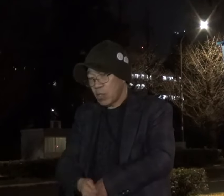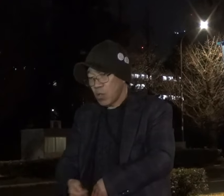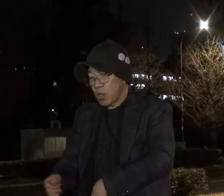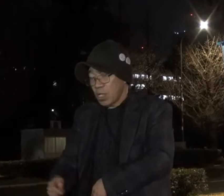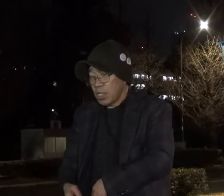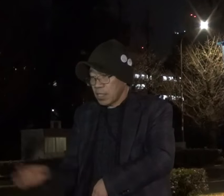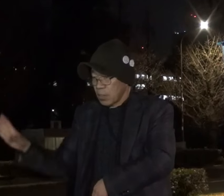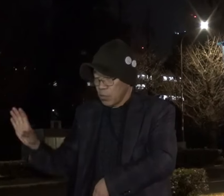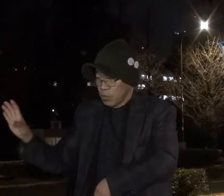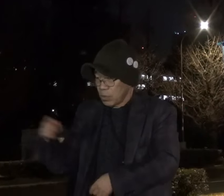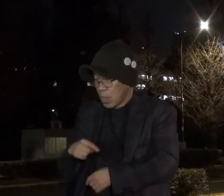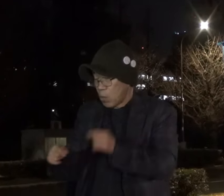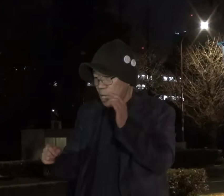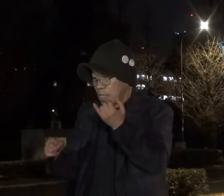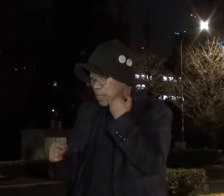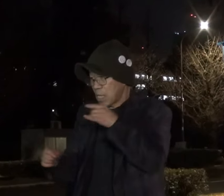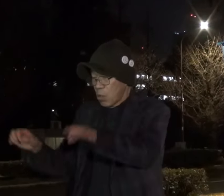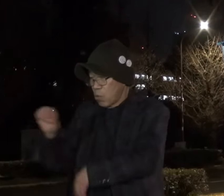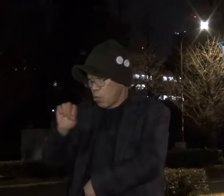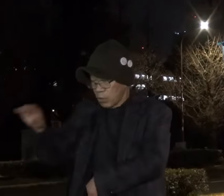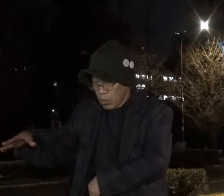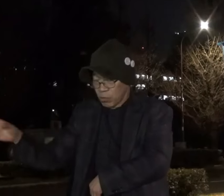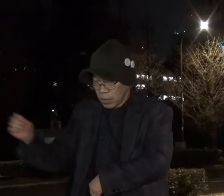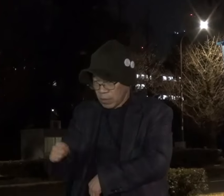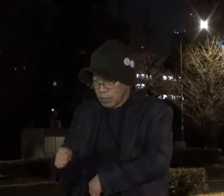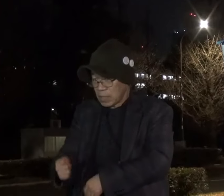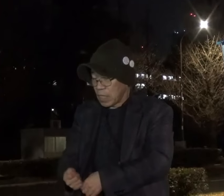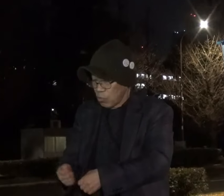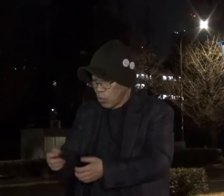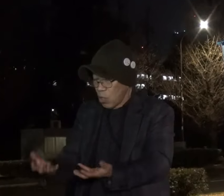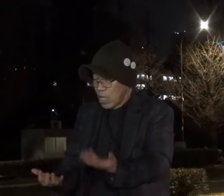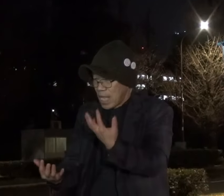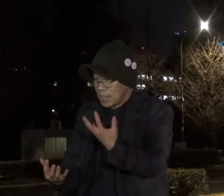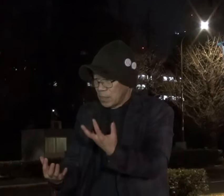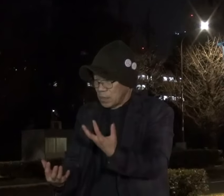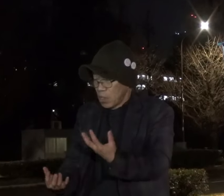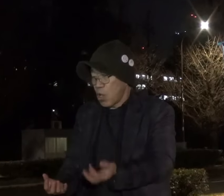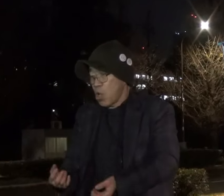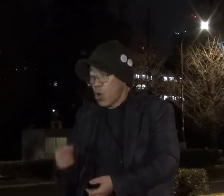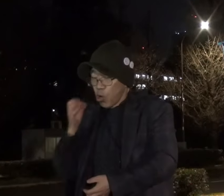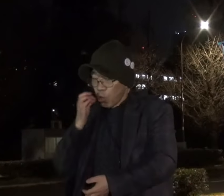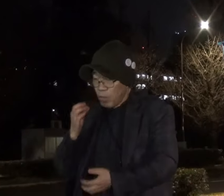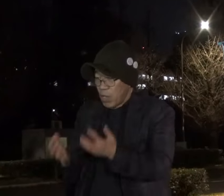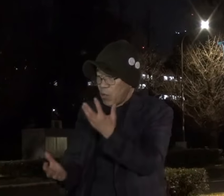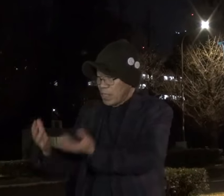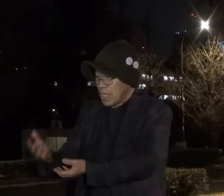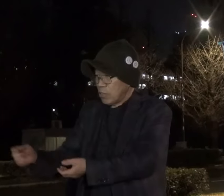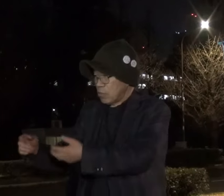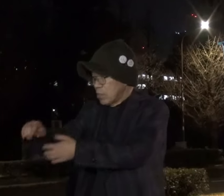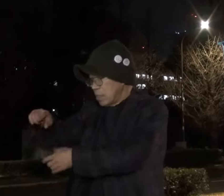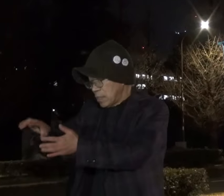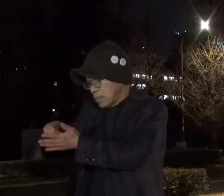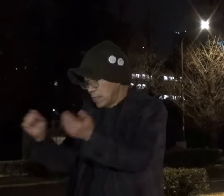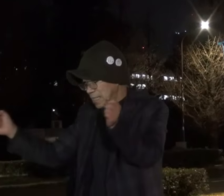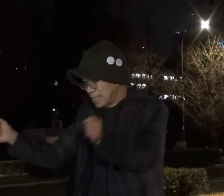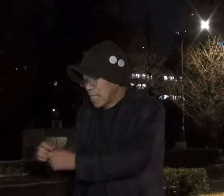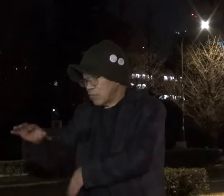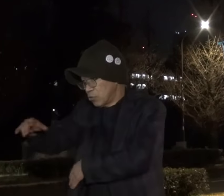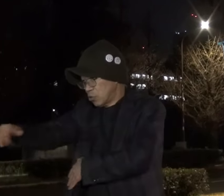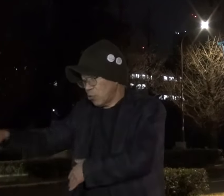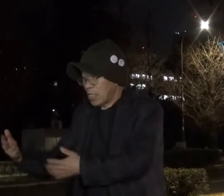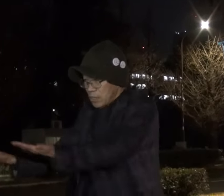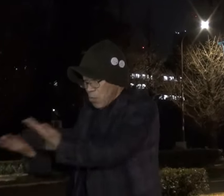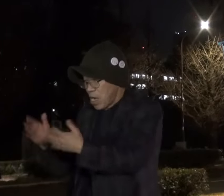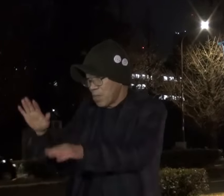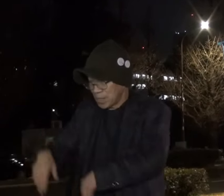り、近くの方が作物を育ててくれたので新鮮なお米や野菜を食べられました。高校を卒業した